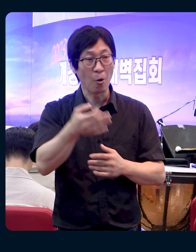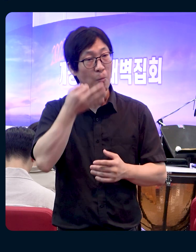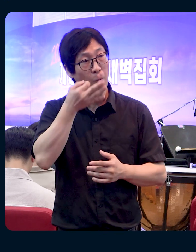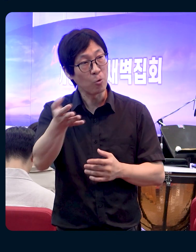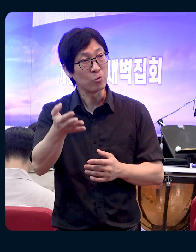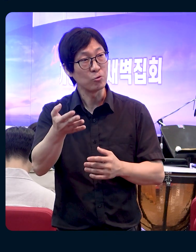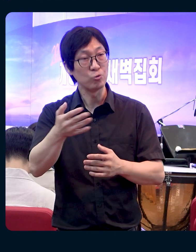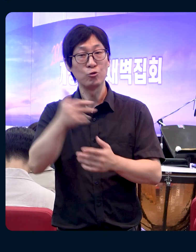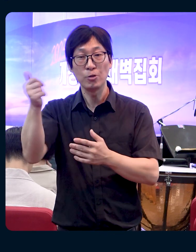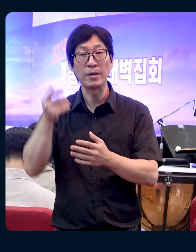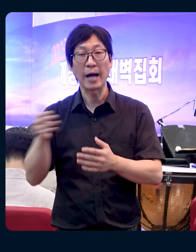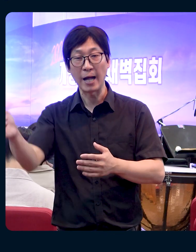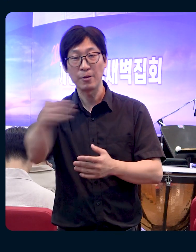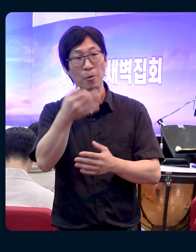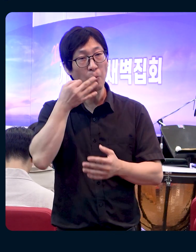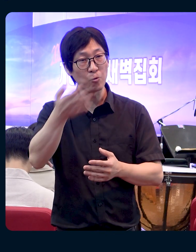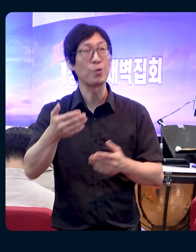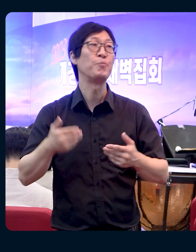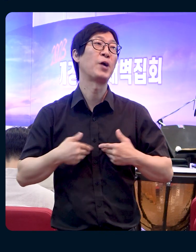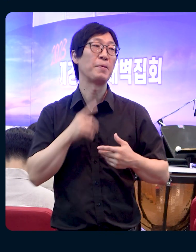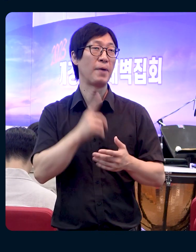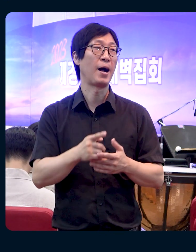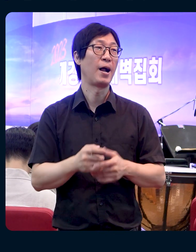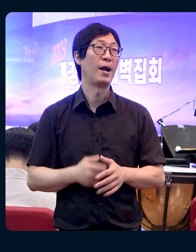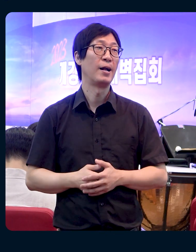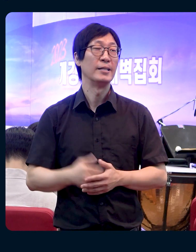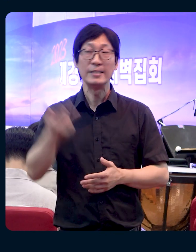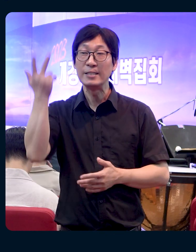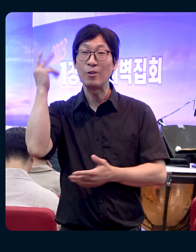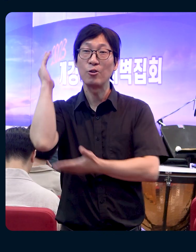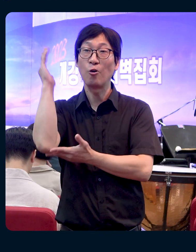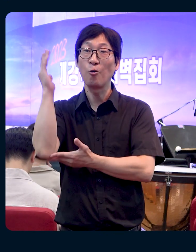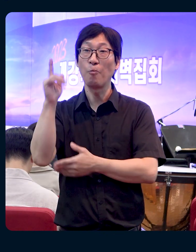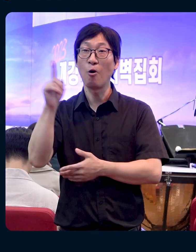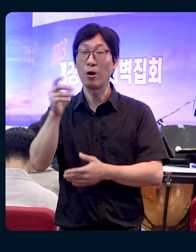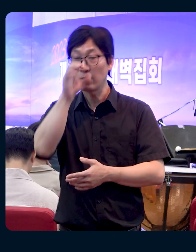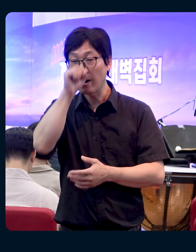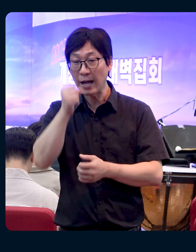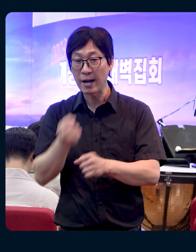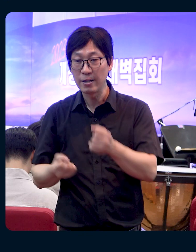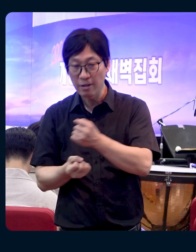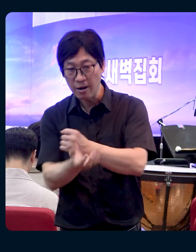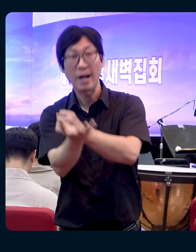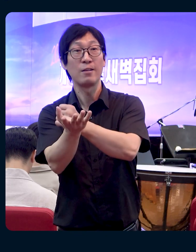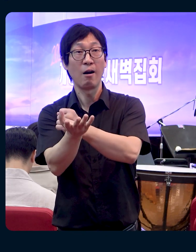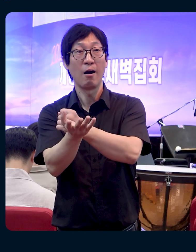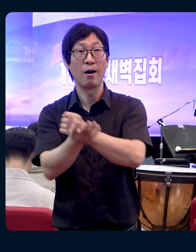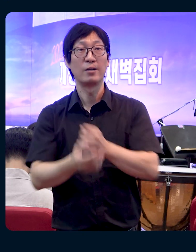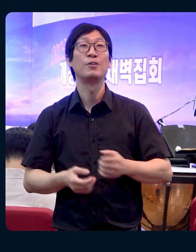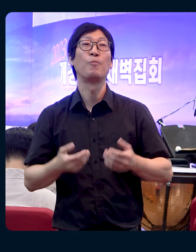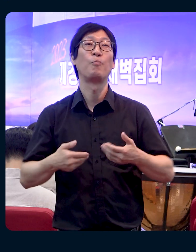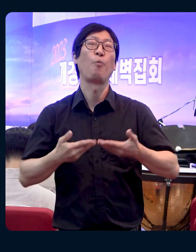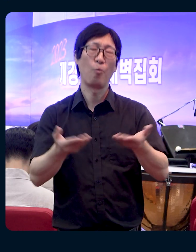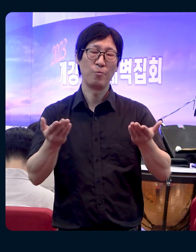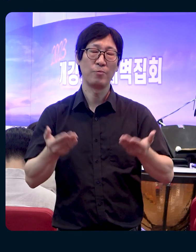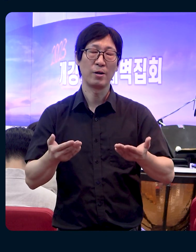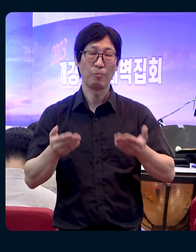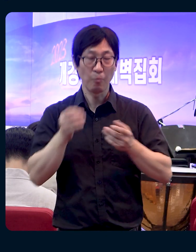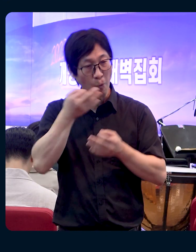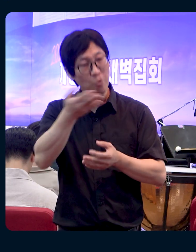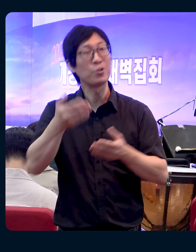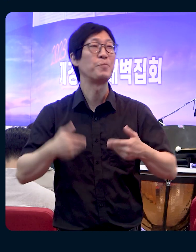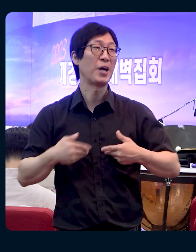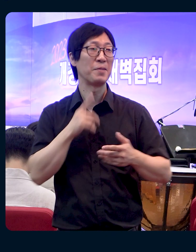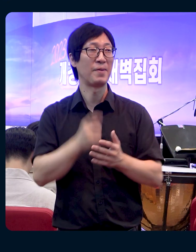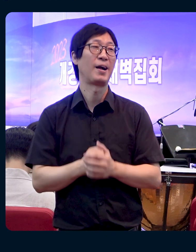제가 지난주에 설교했던 그야말로 뭐예요? 선한 영향력으로. 이게 맞는 거예요.